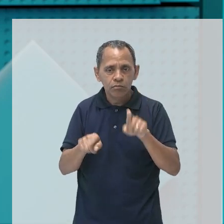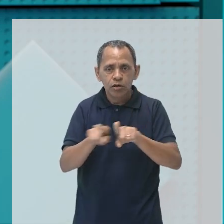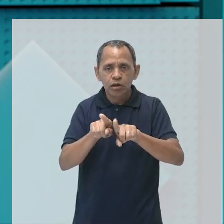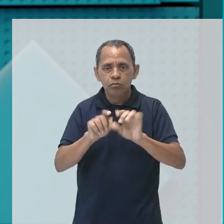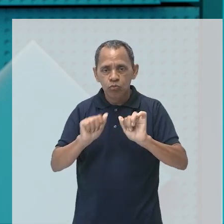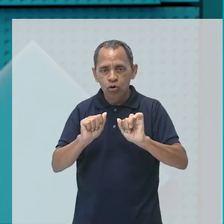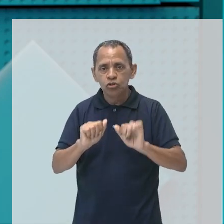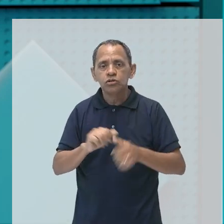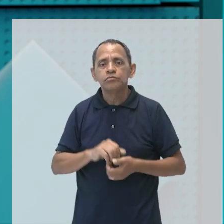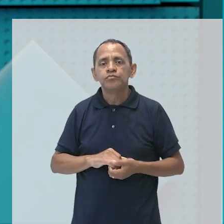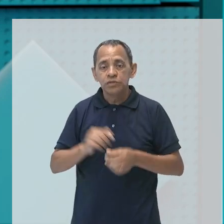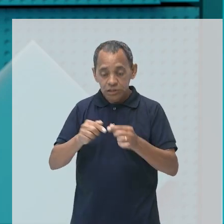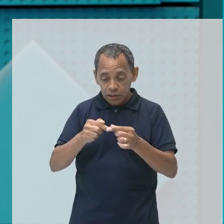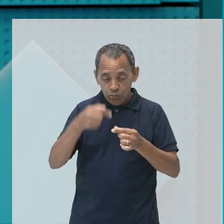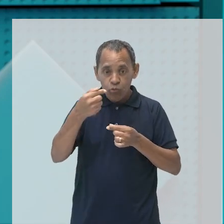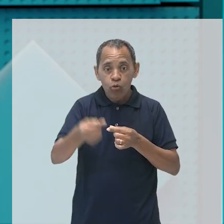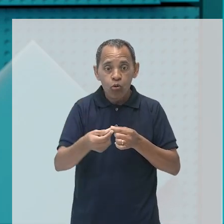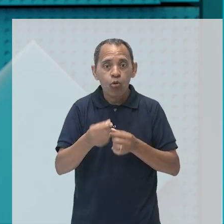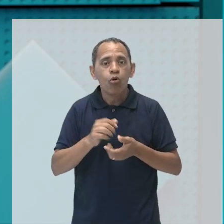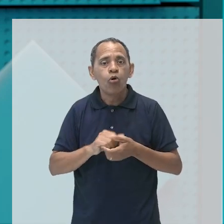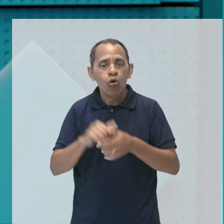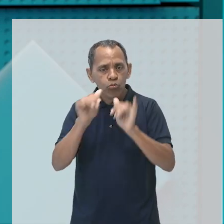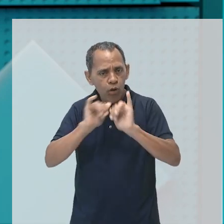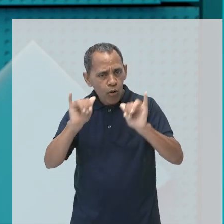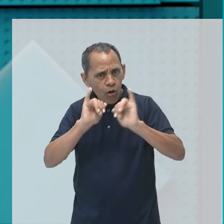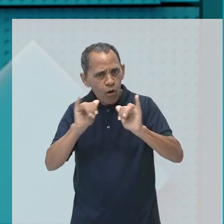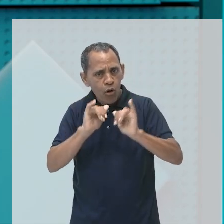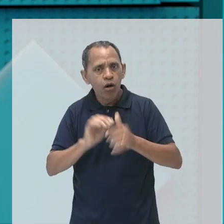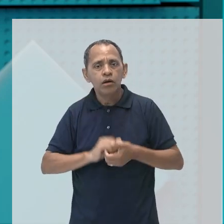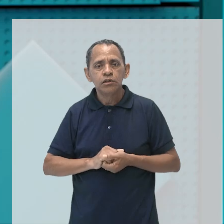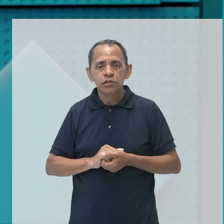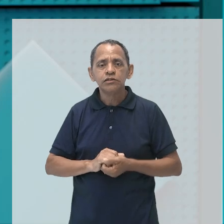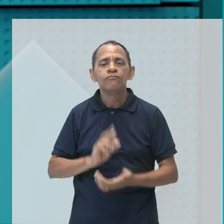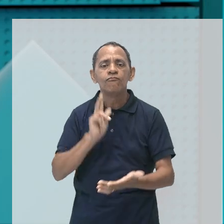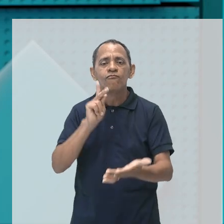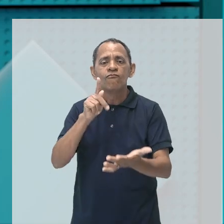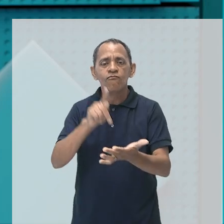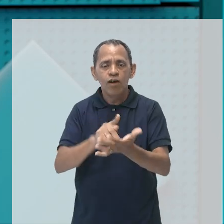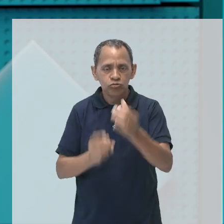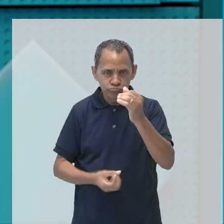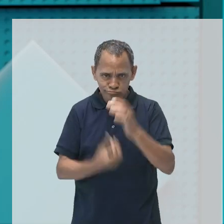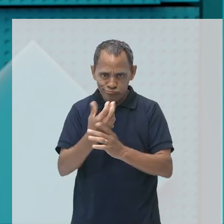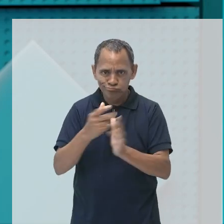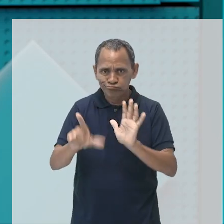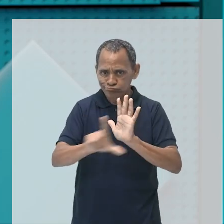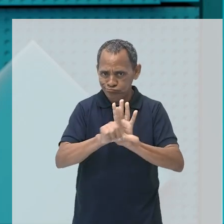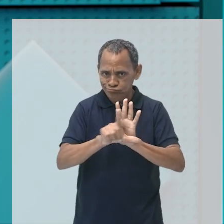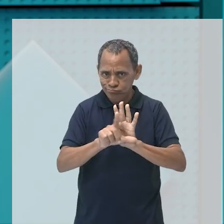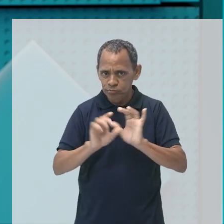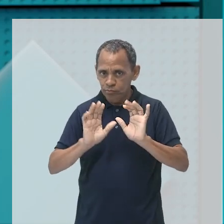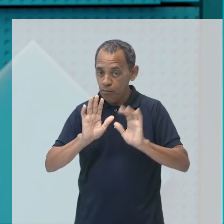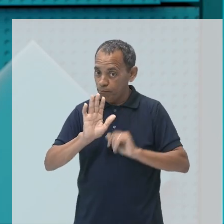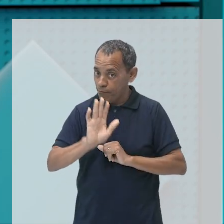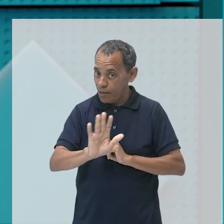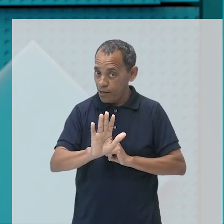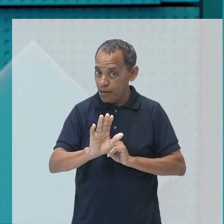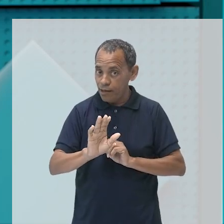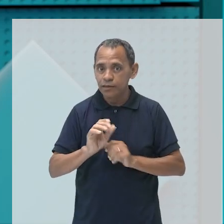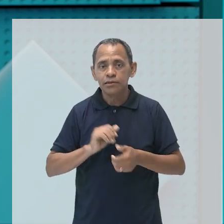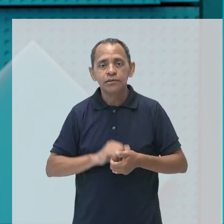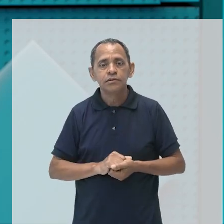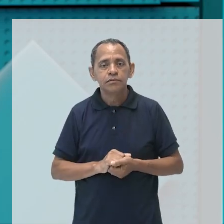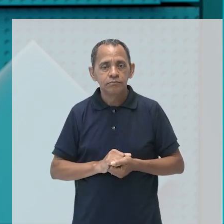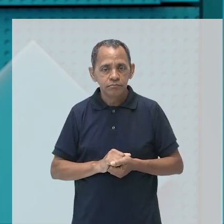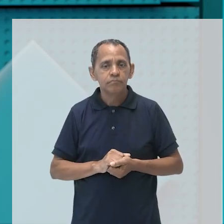fase, que é a promulgação. Na promulgação é quando de fato nasce uma lei. Mas, veja só, para que essa lei